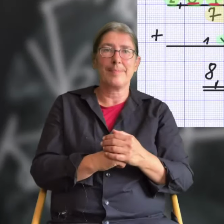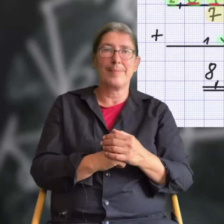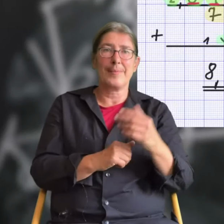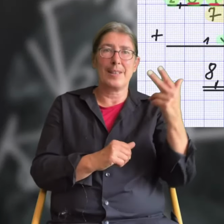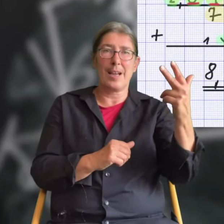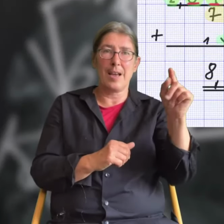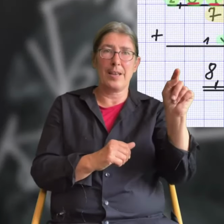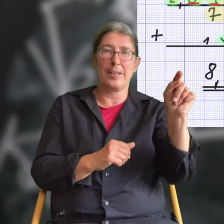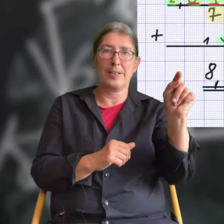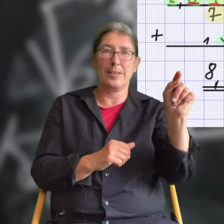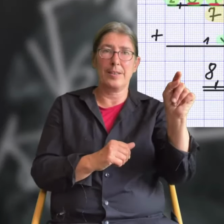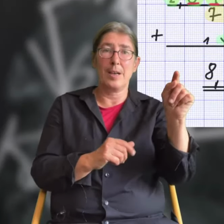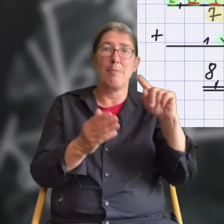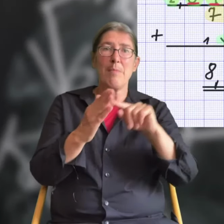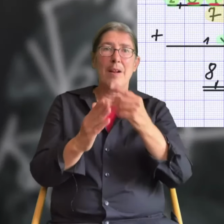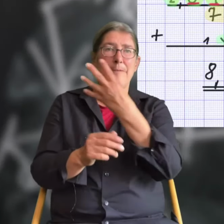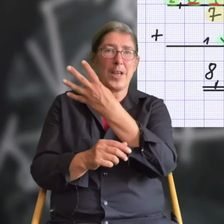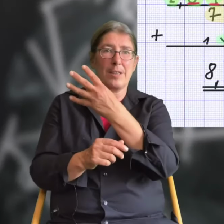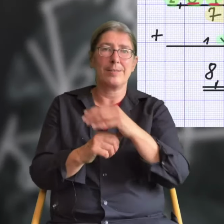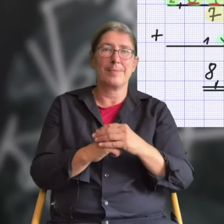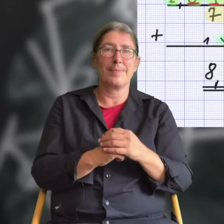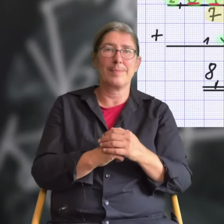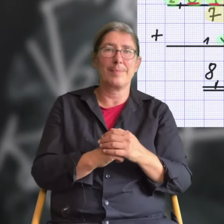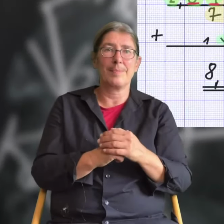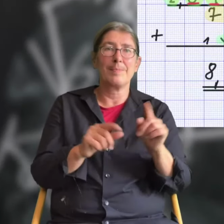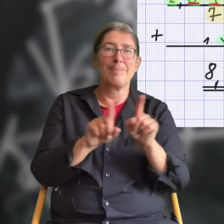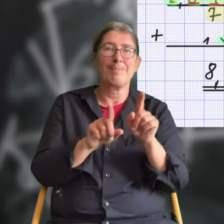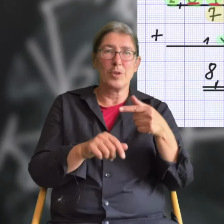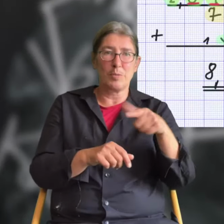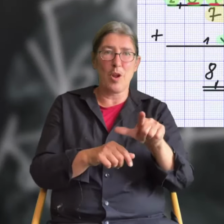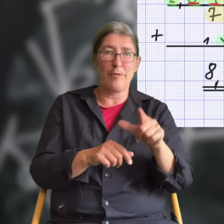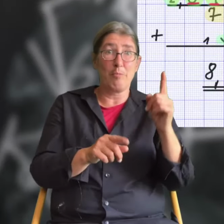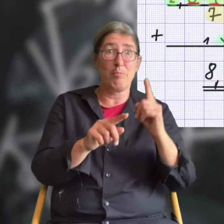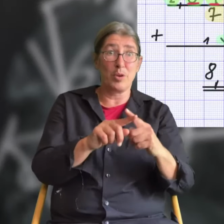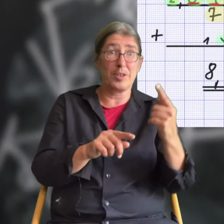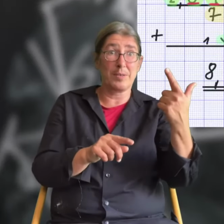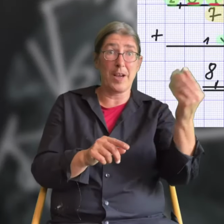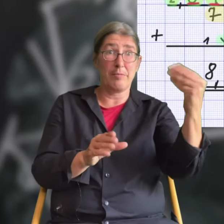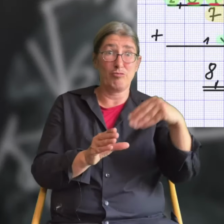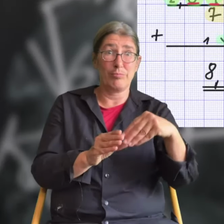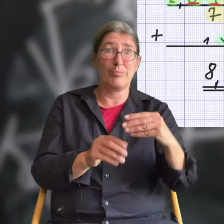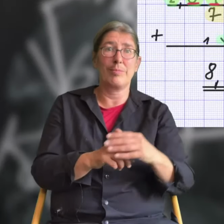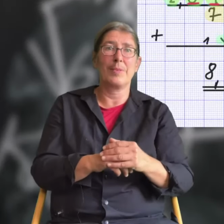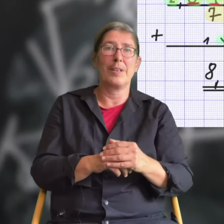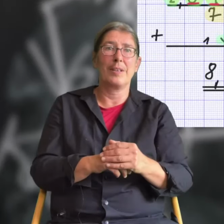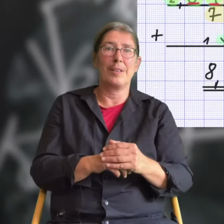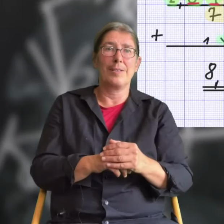Und die 3 mal 4 ist 12 plus der 2,